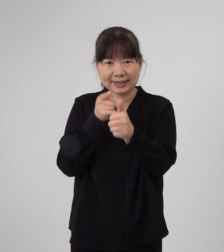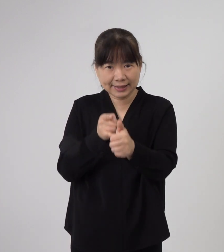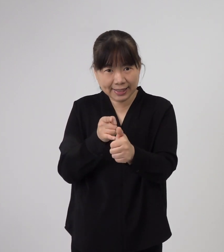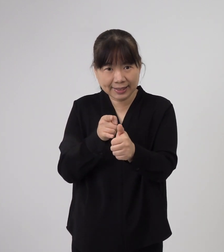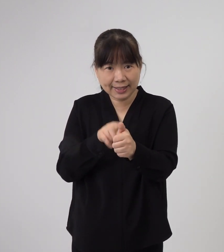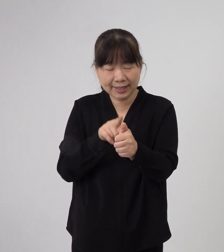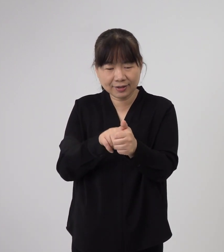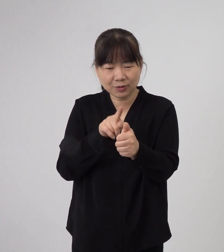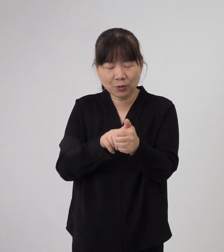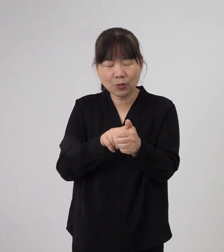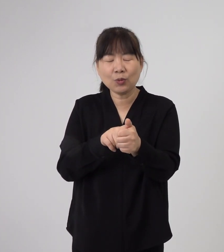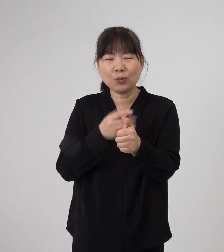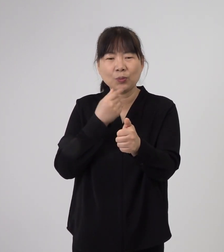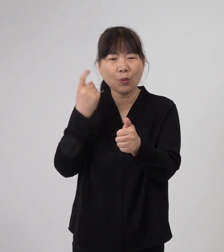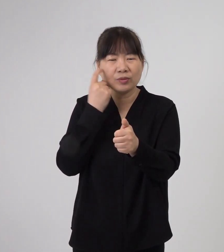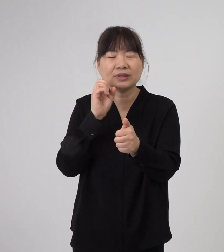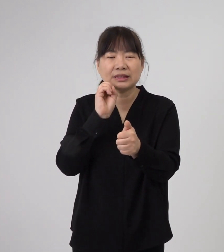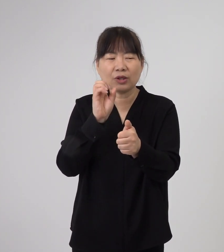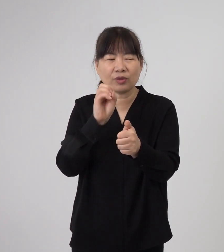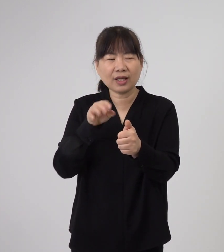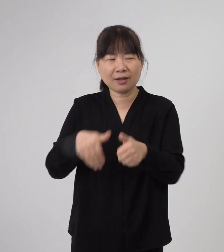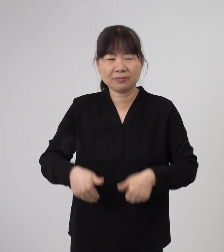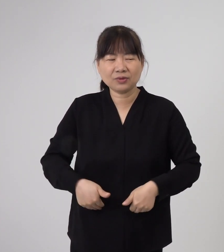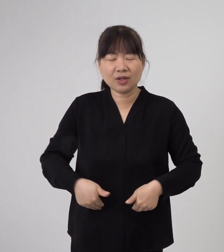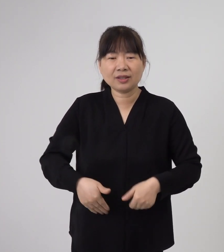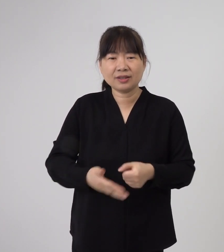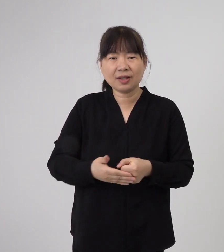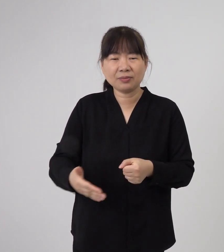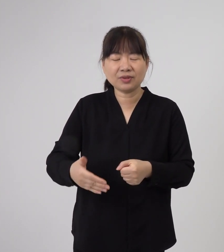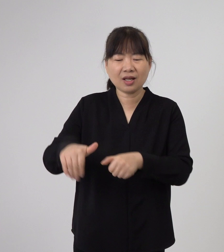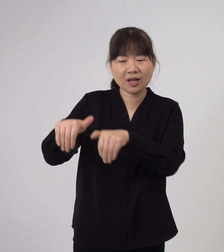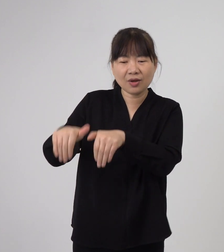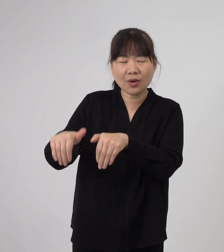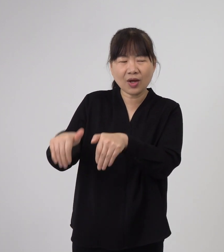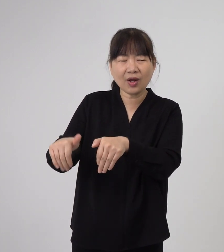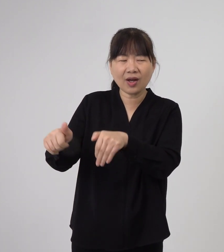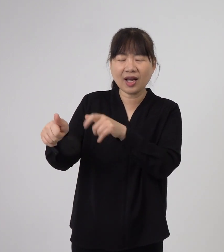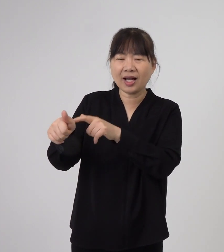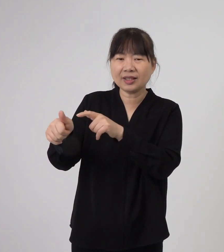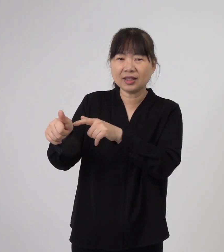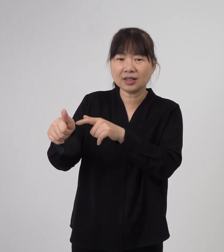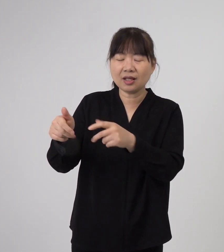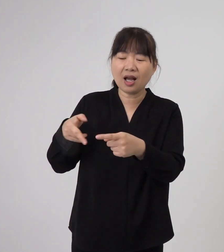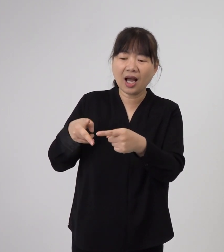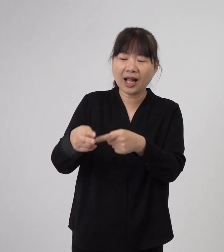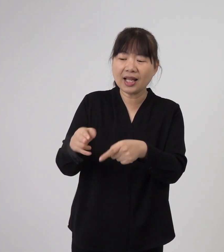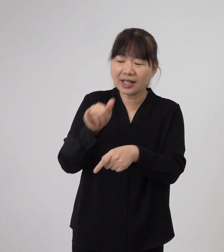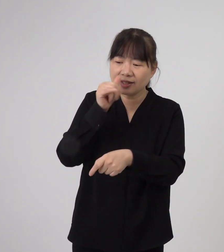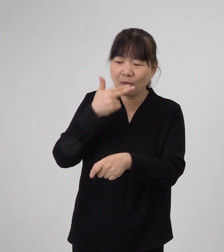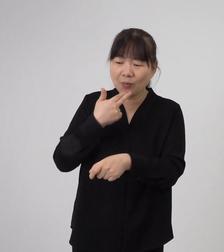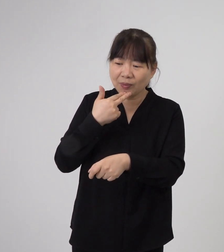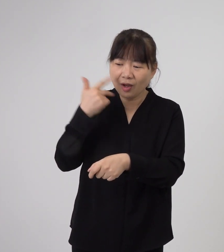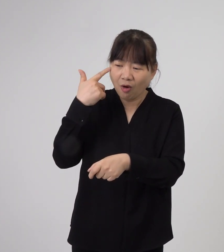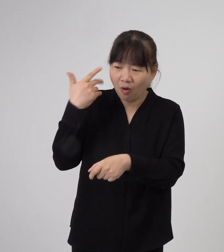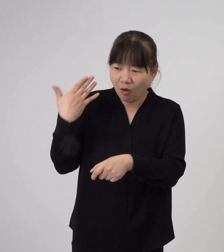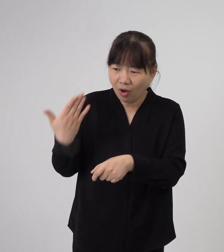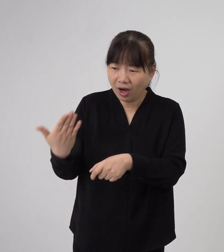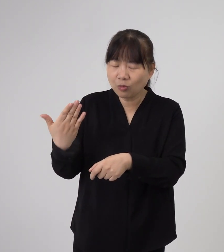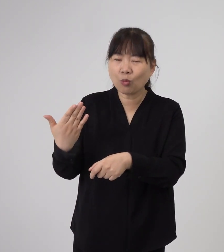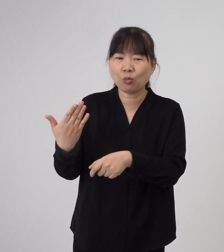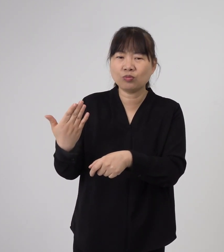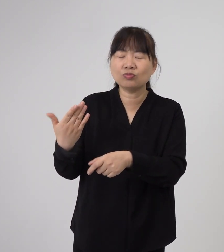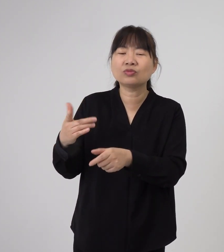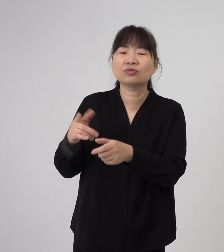유대인들을 상대하려다 보니까 왜 당신 그 옆에 조수 같은 저 친구 할례 받았어요? 안 받았어요? 유대인들은 따질 거